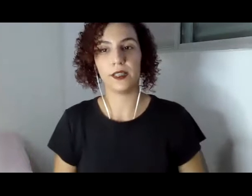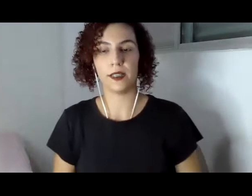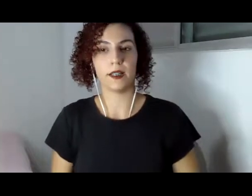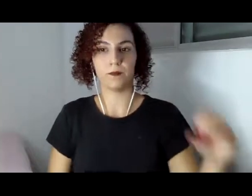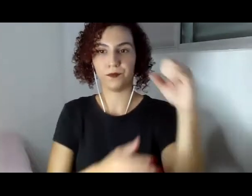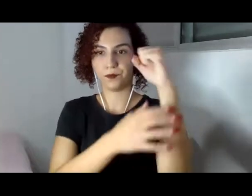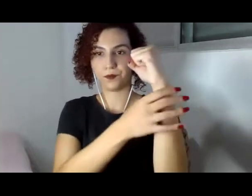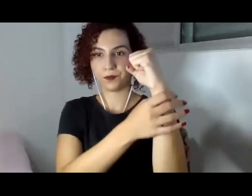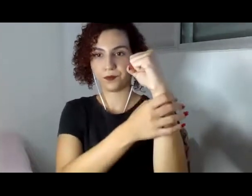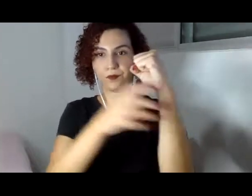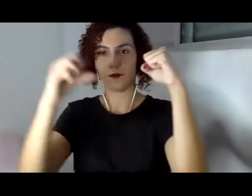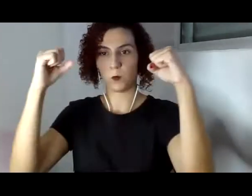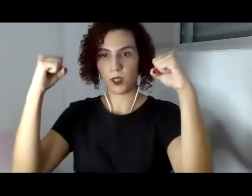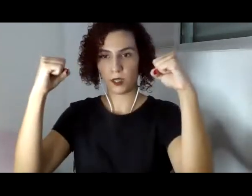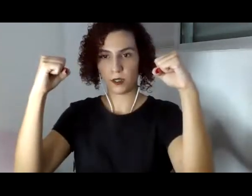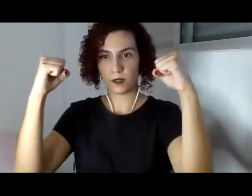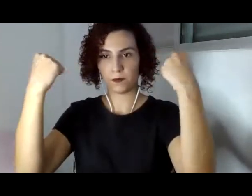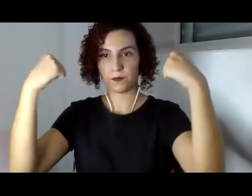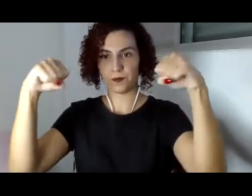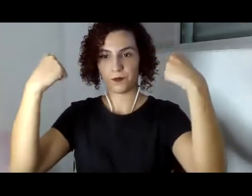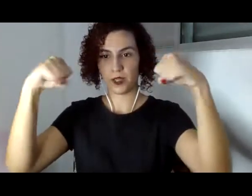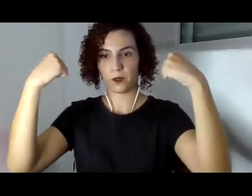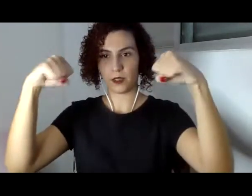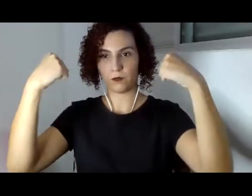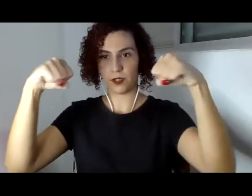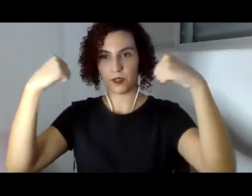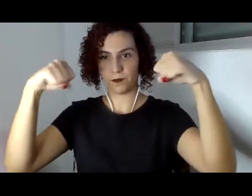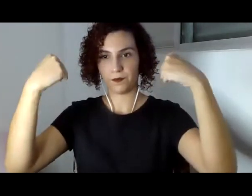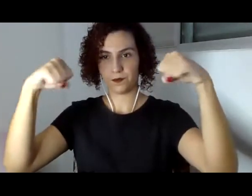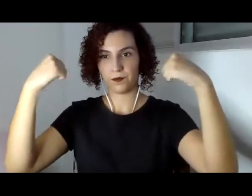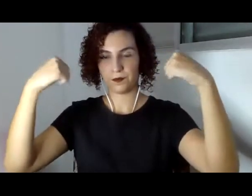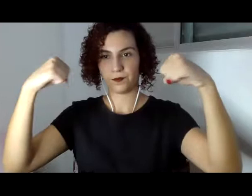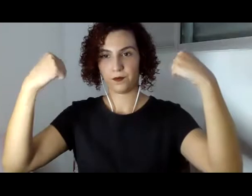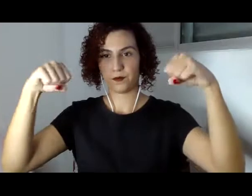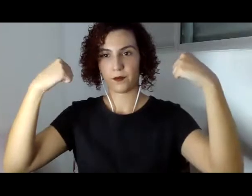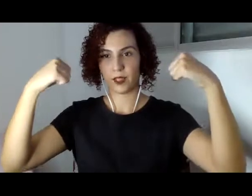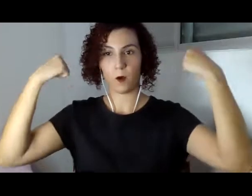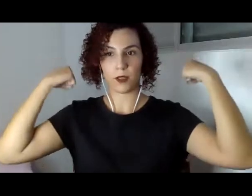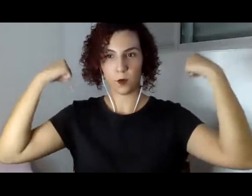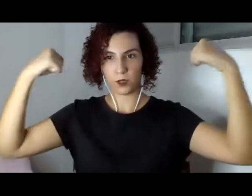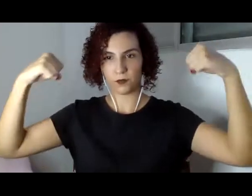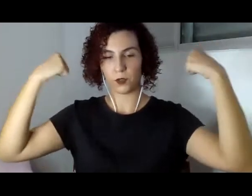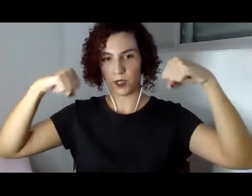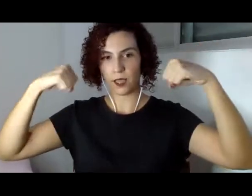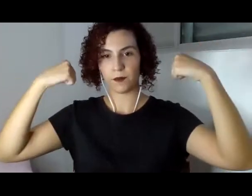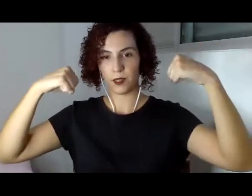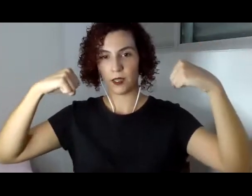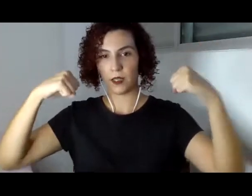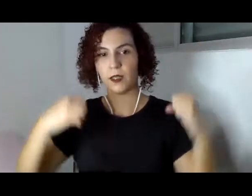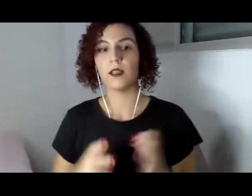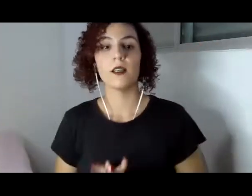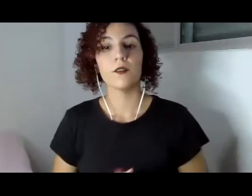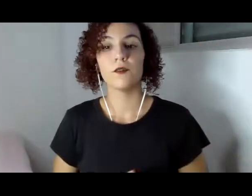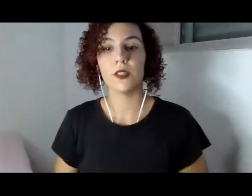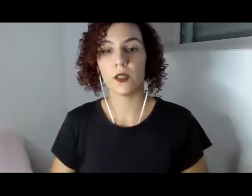Educação física. Mãozinhas. Educação física. É quase como se fosse, né?